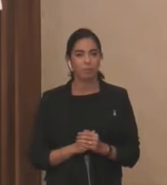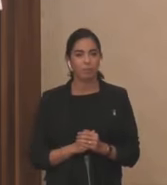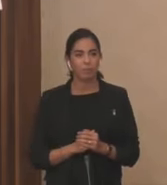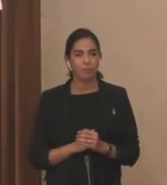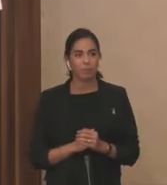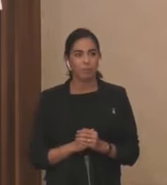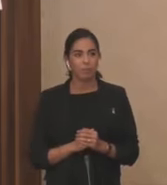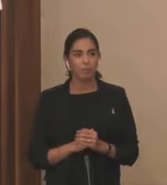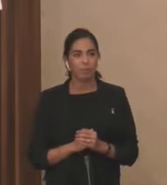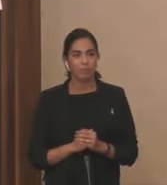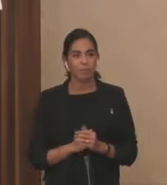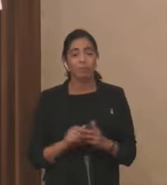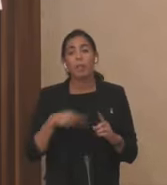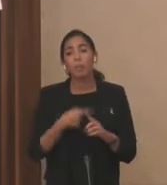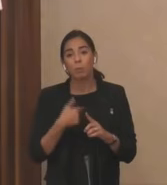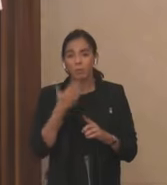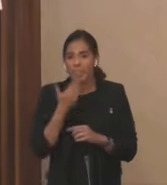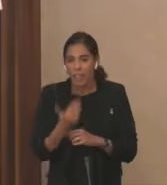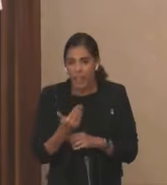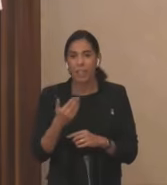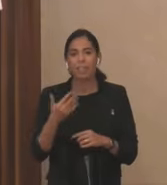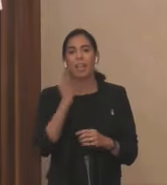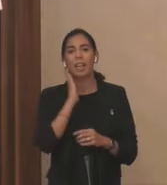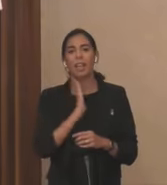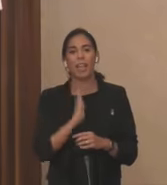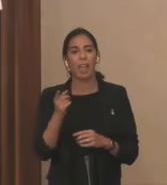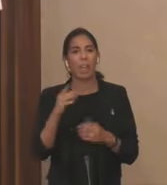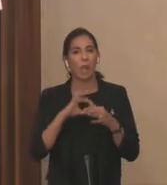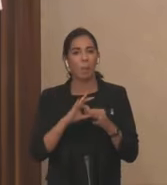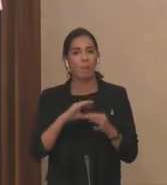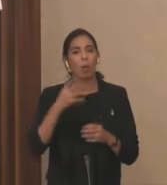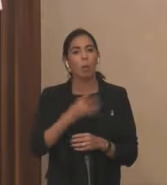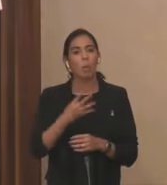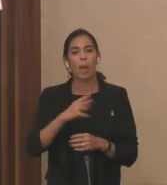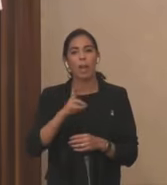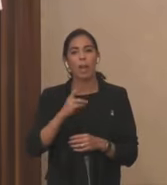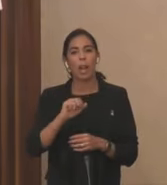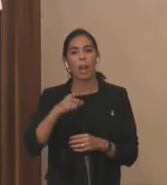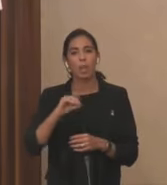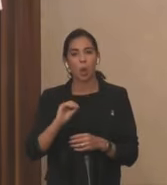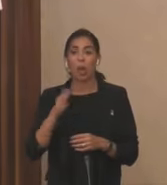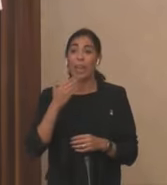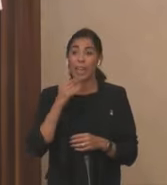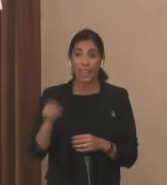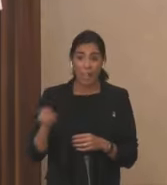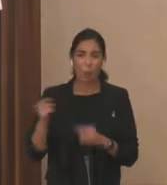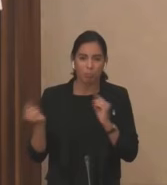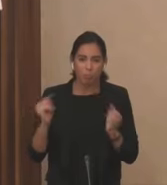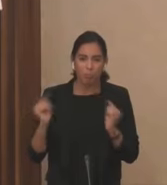Non posso non ringraziare il carissimo amico Mauro Rango, che grazie a lui ho passato 8 mesi con molte notti